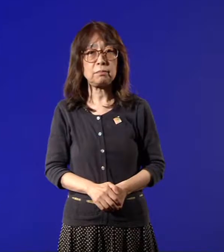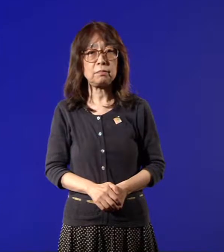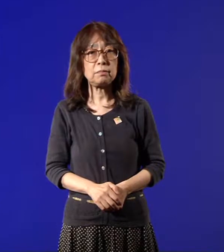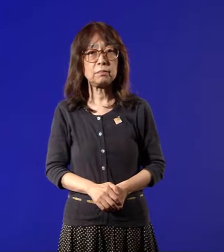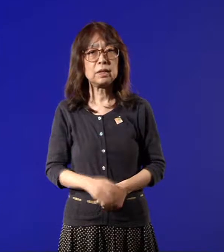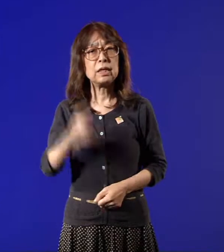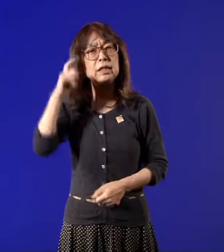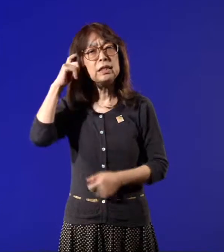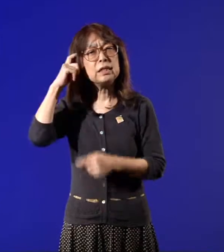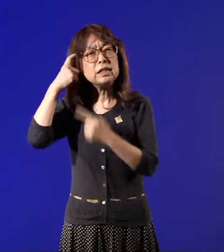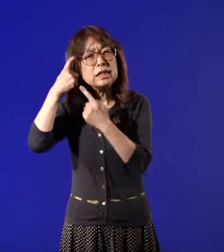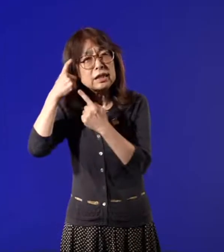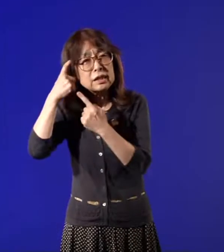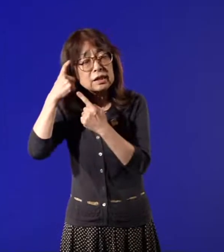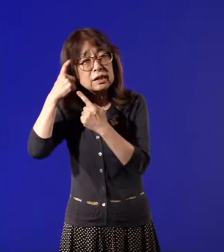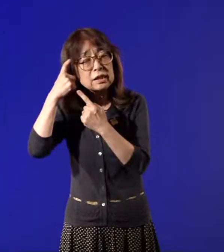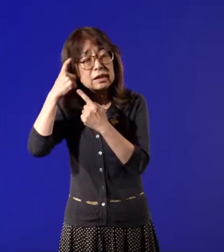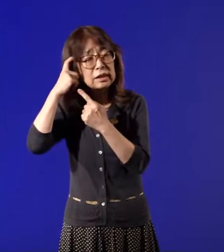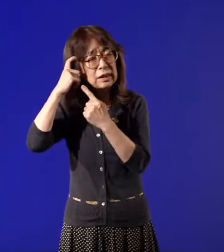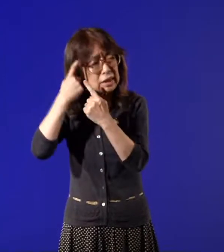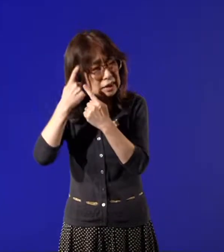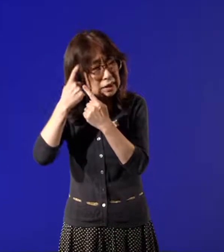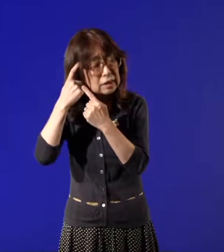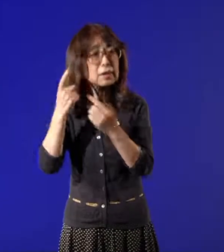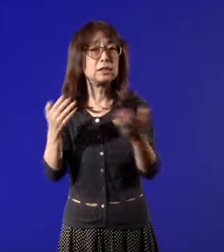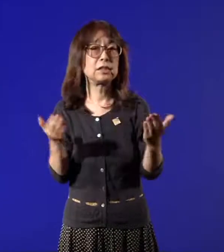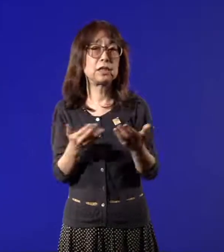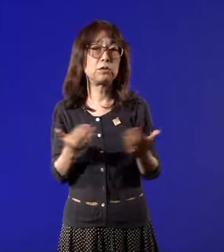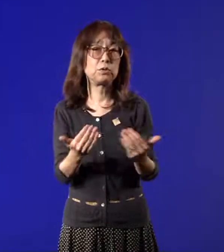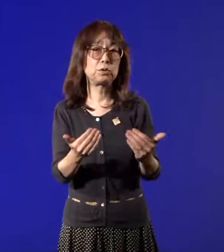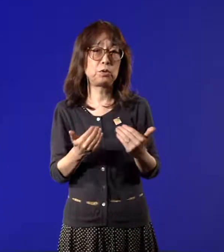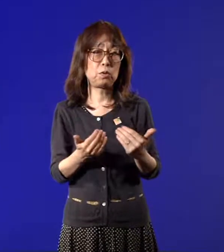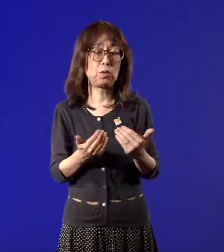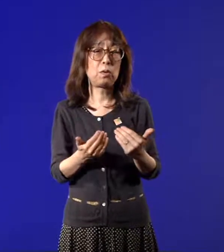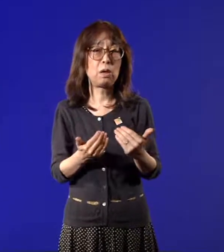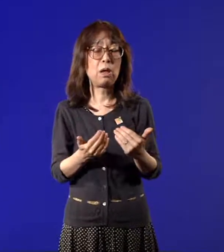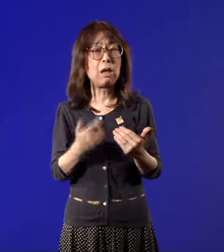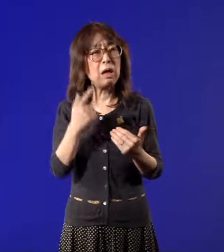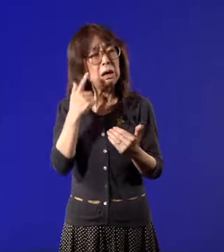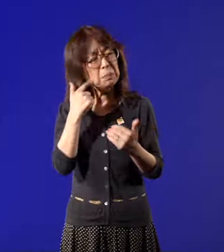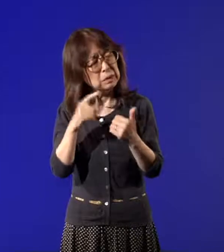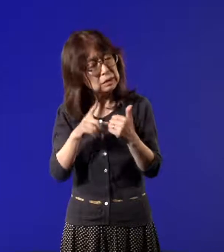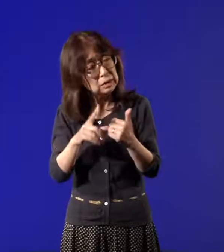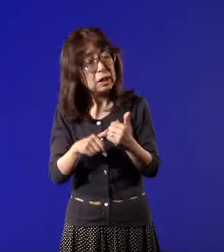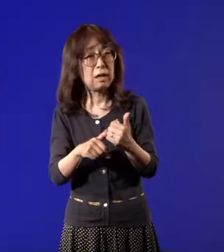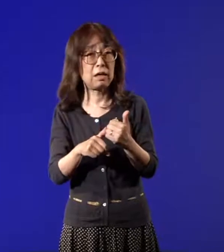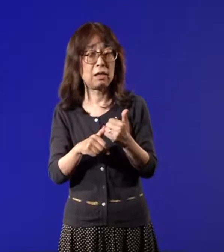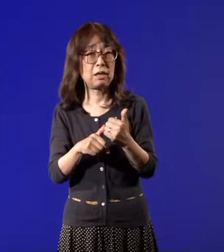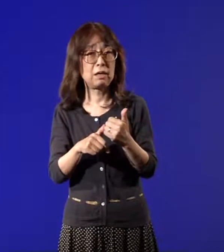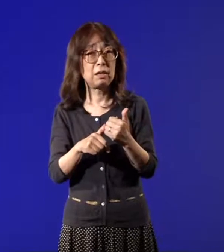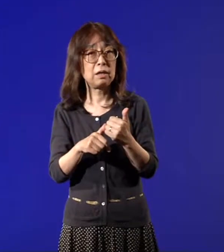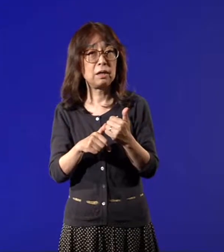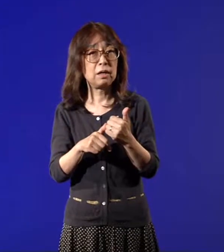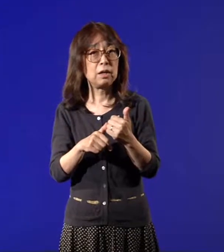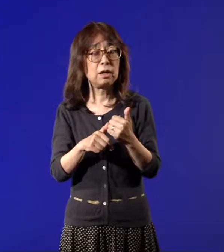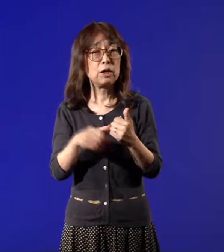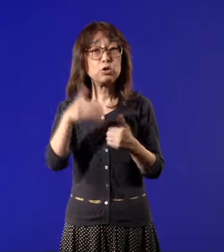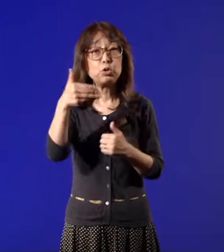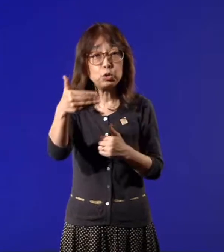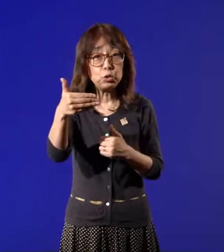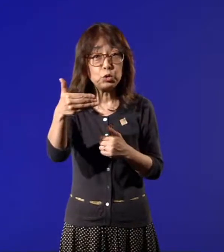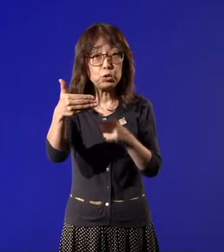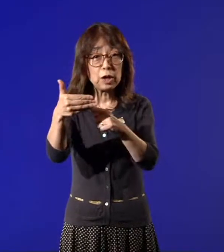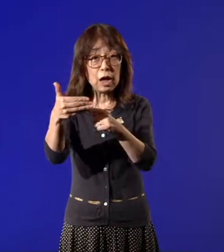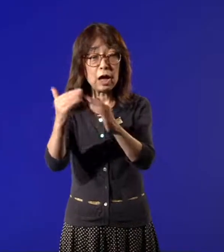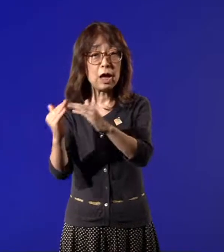そこを意識してやっていくという必要があります。ややもするとですね例えばその区が変わった